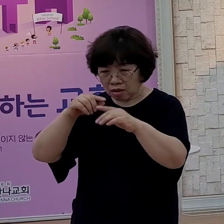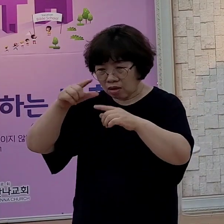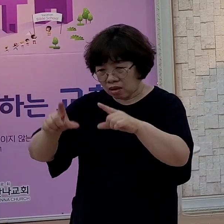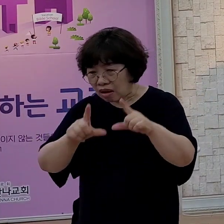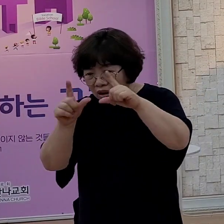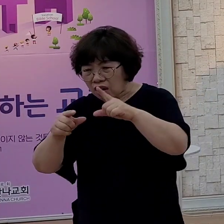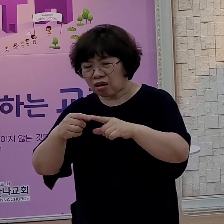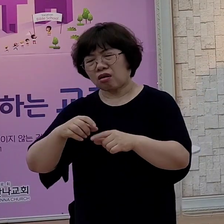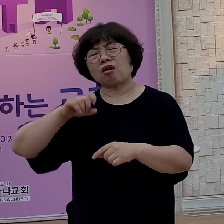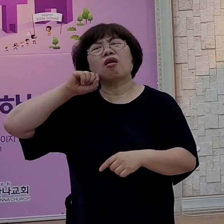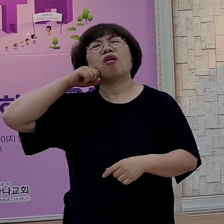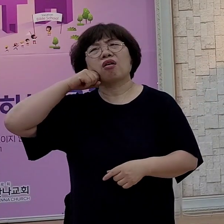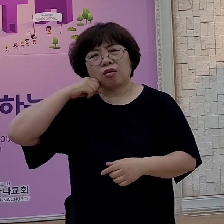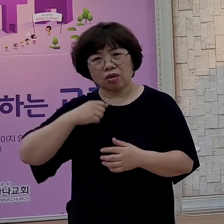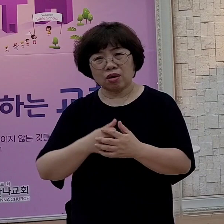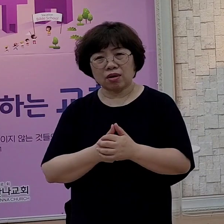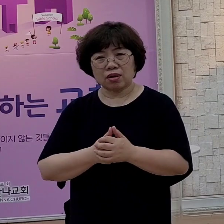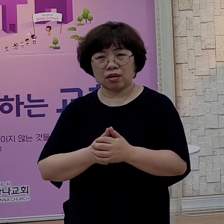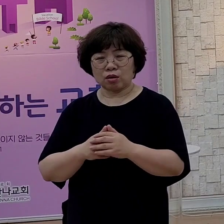사람만 어렵게 산다?